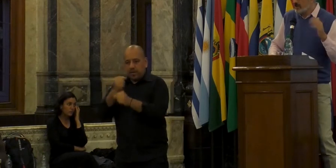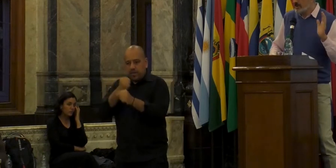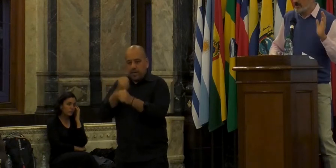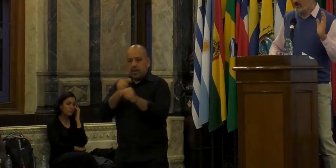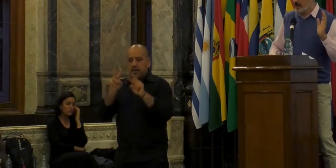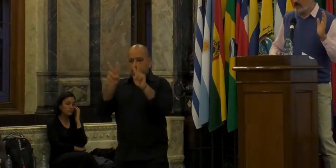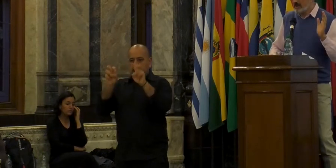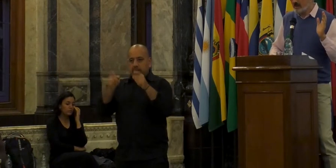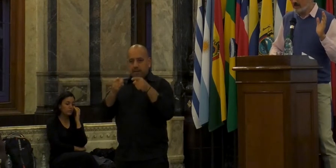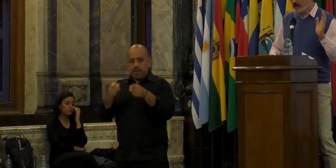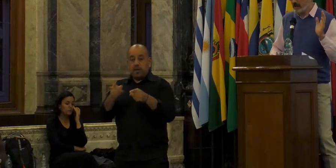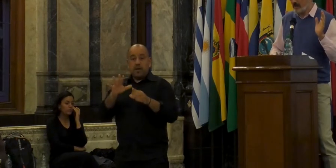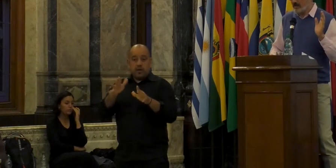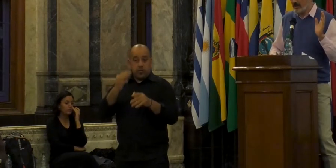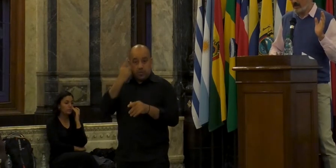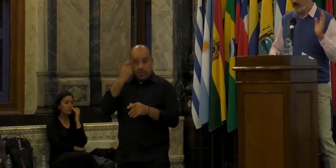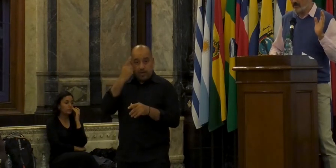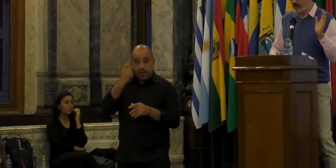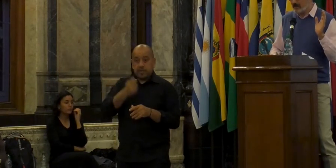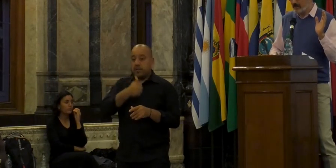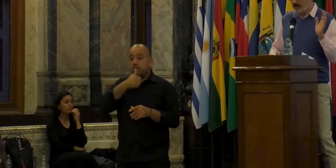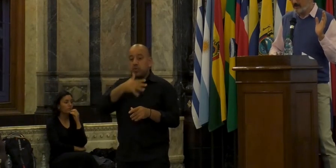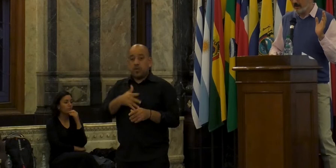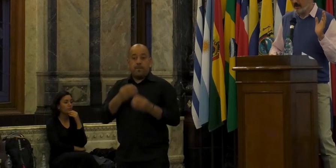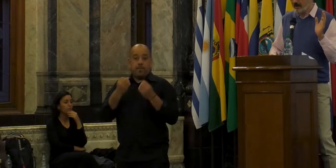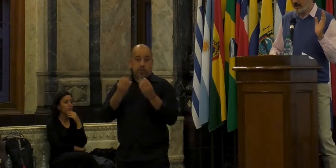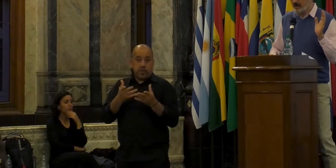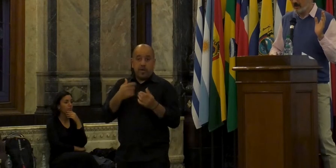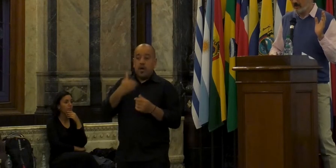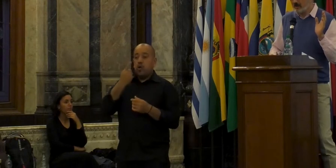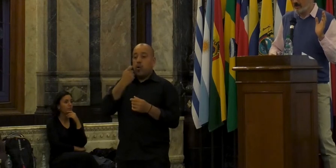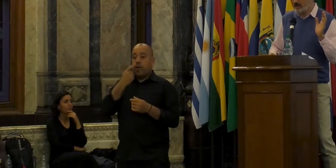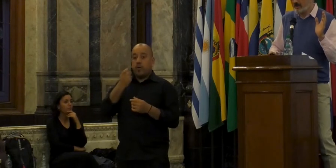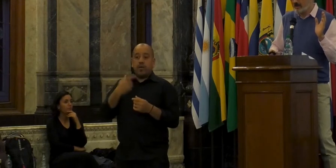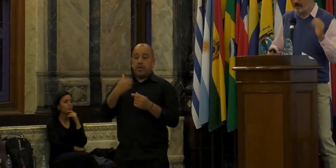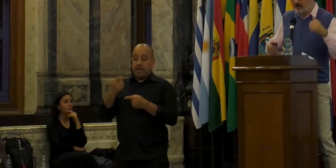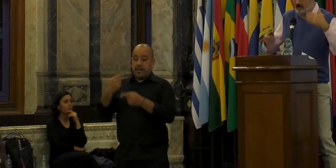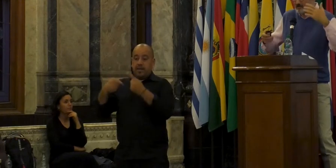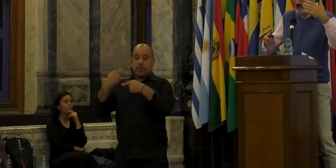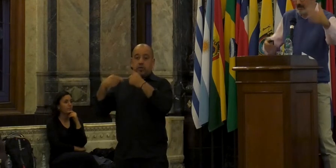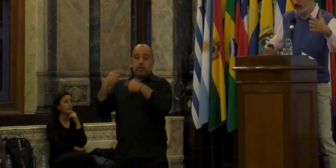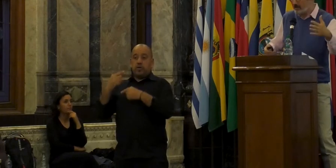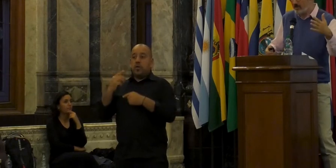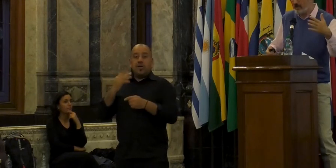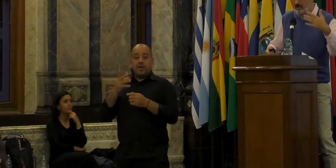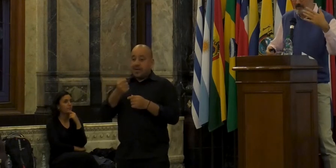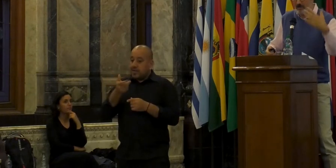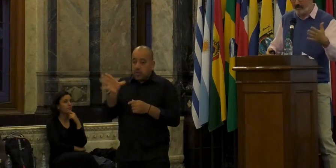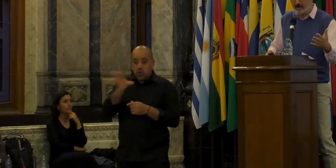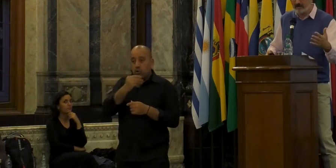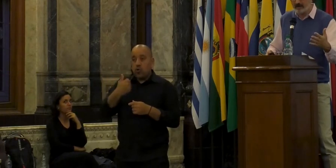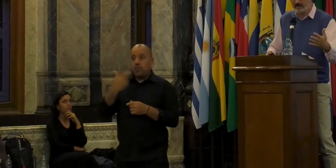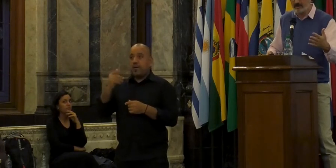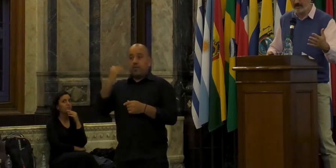Yo supongo que esto es una experiencia histórica, porque los varones de la generación anterior, casi todos mis profesores, por ejemplo,